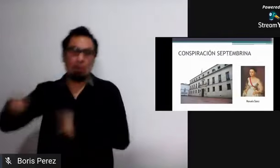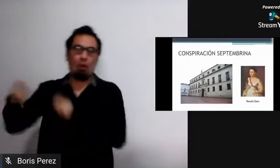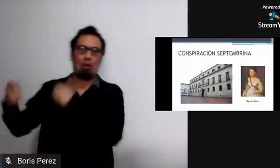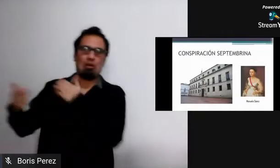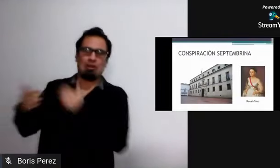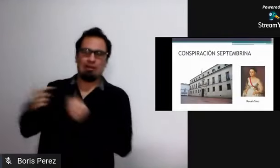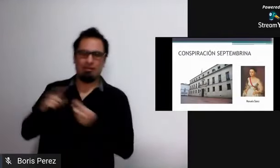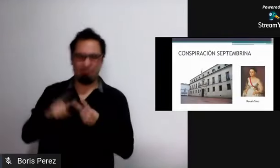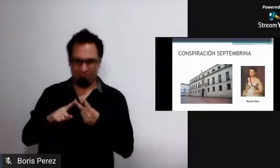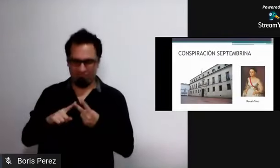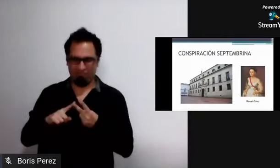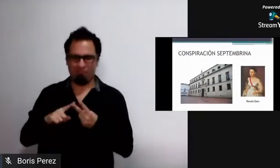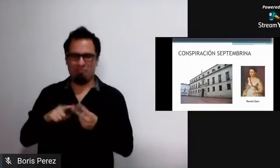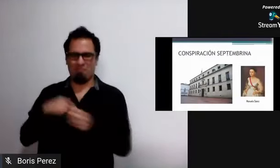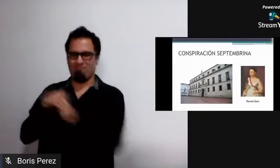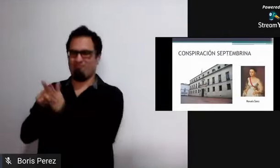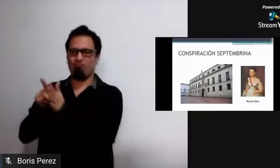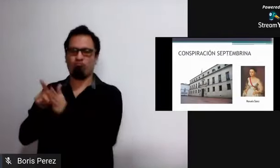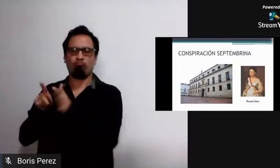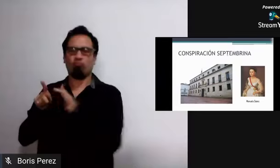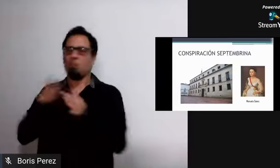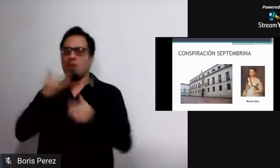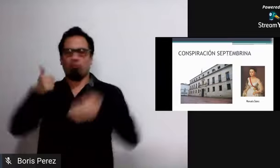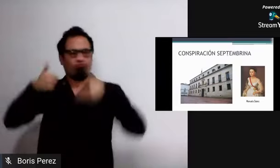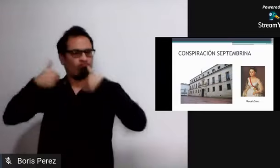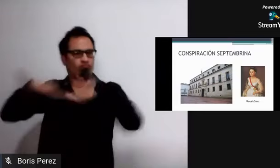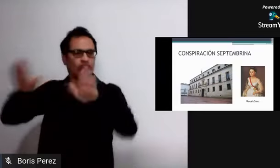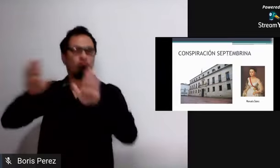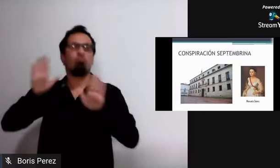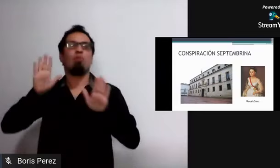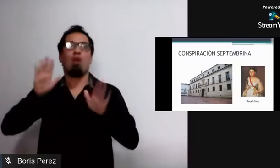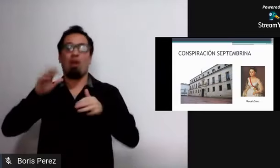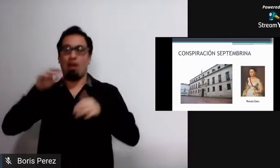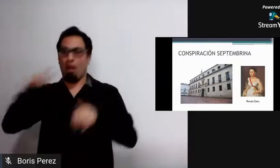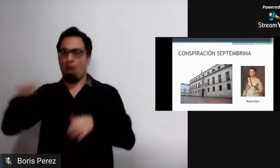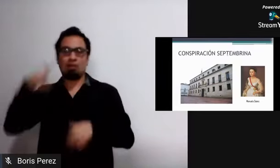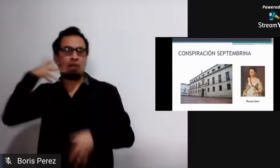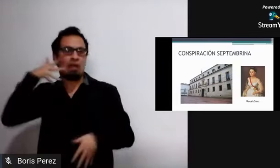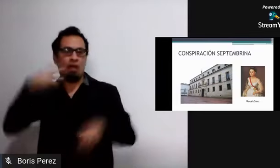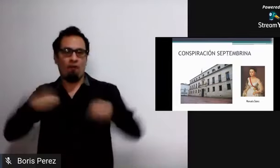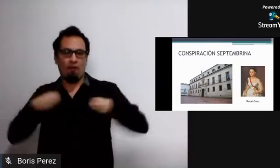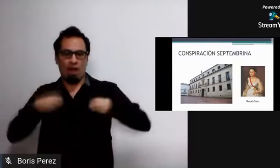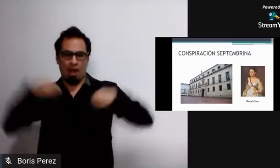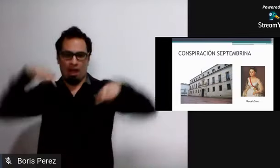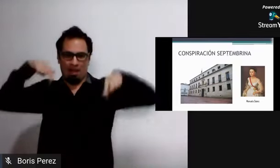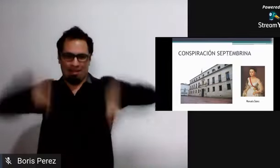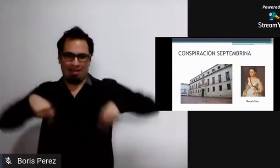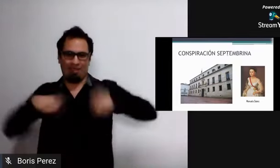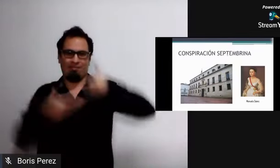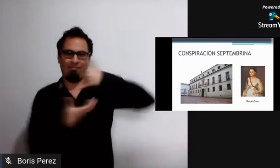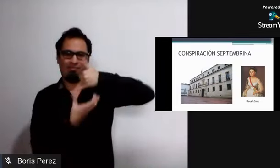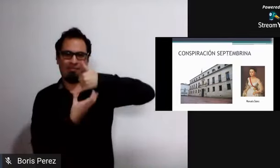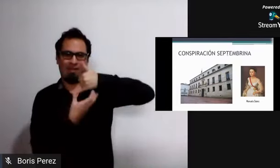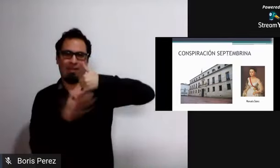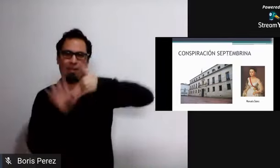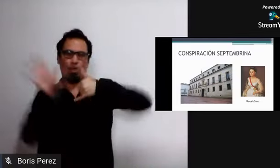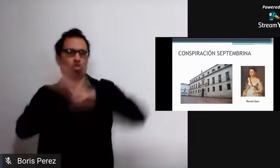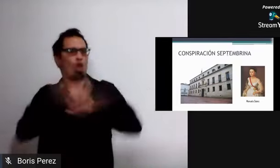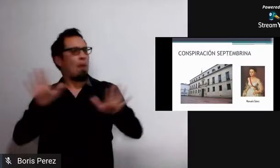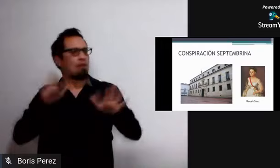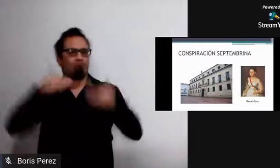casi murió también por una conspiración o en un proceso durante la gestación de la Gran Colombia?